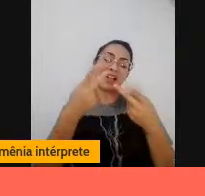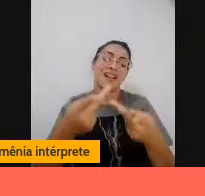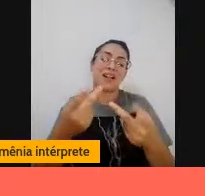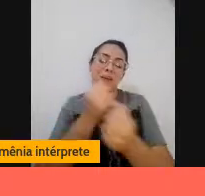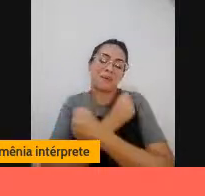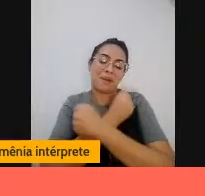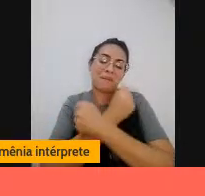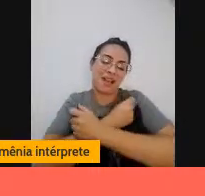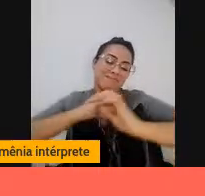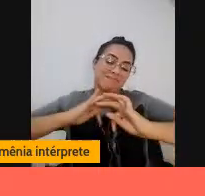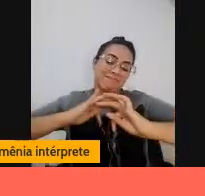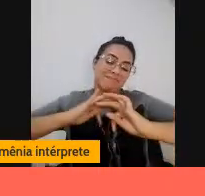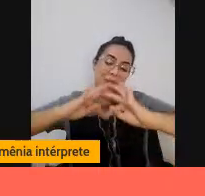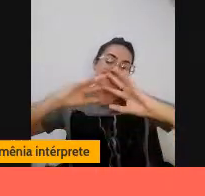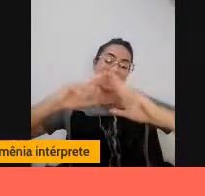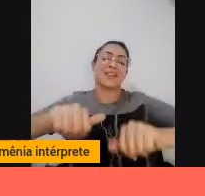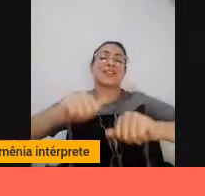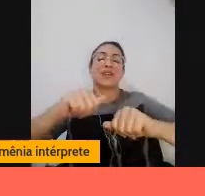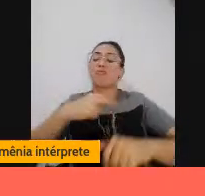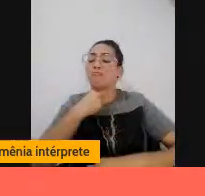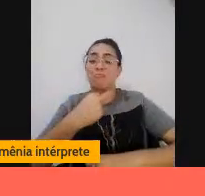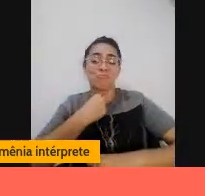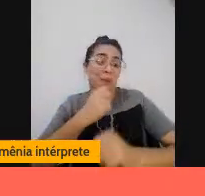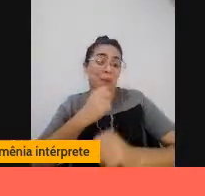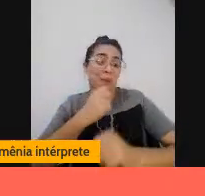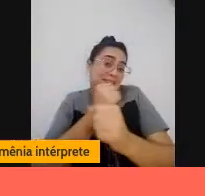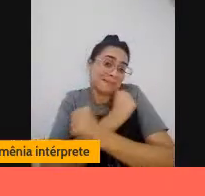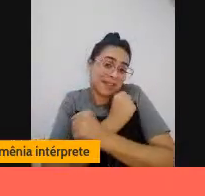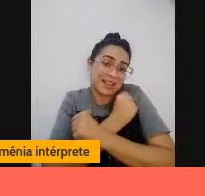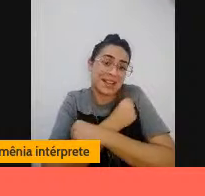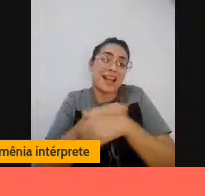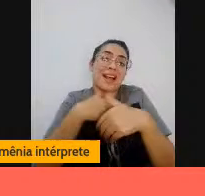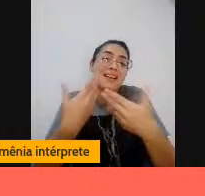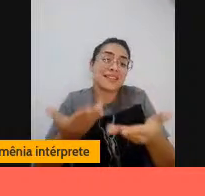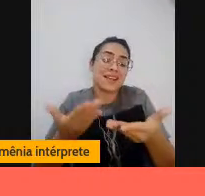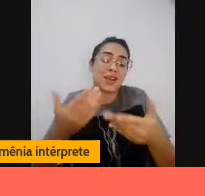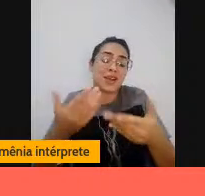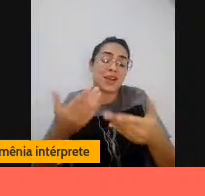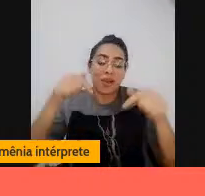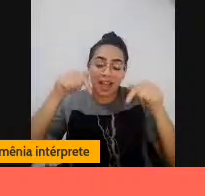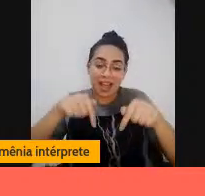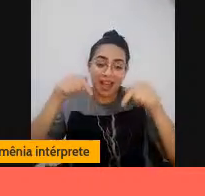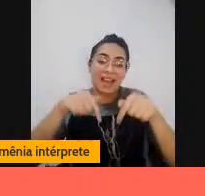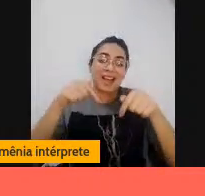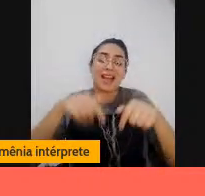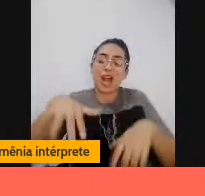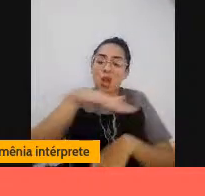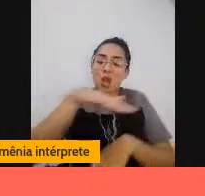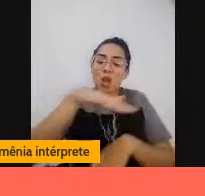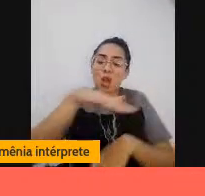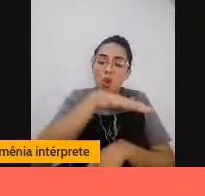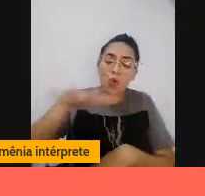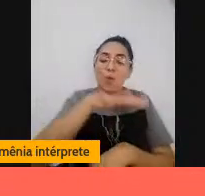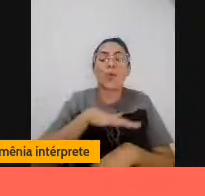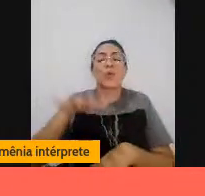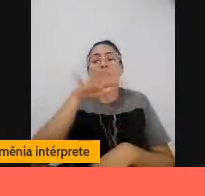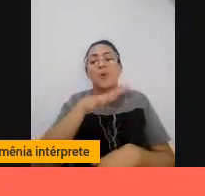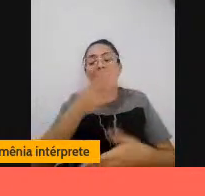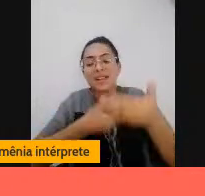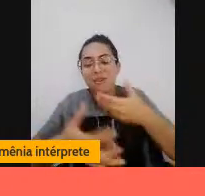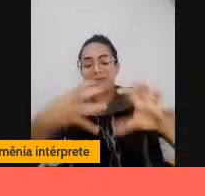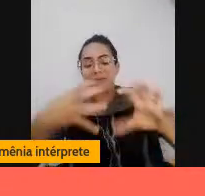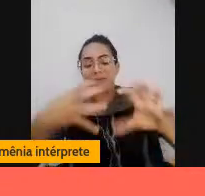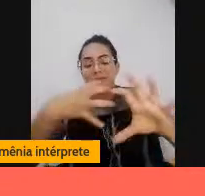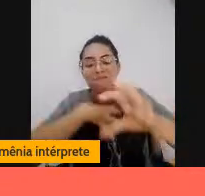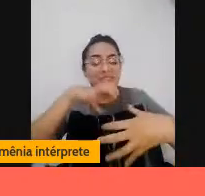todos e todas, já que nós não podemos, pelo menos aqui, é um espaço, ao menos, de empatia